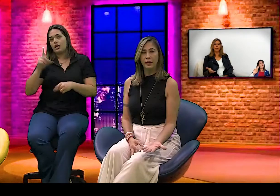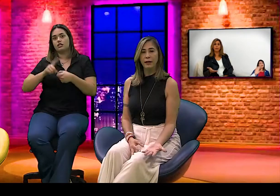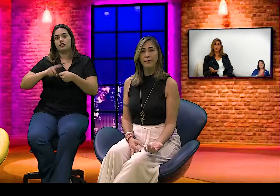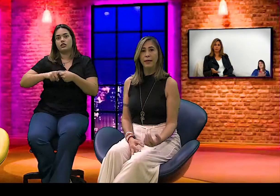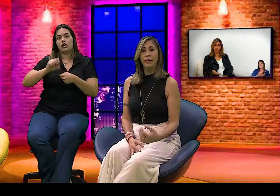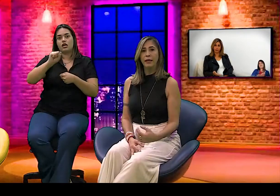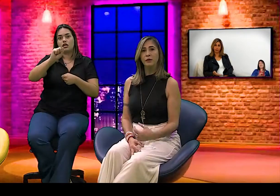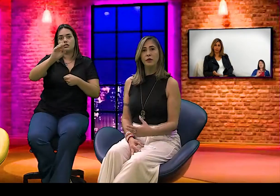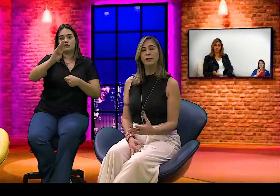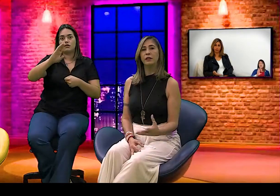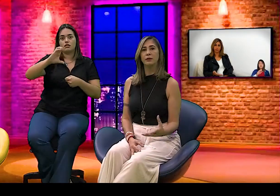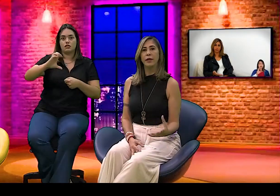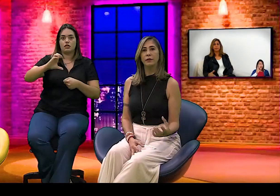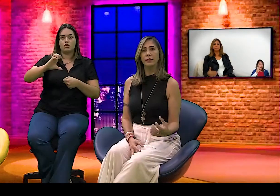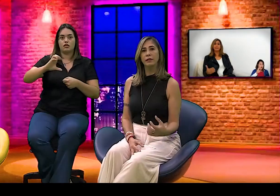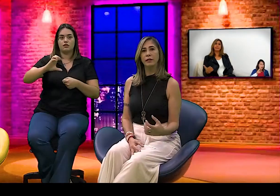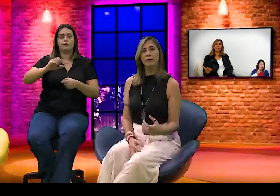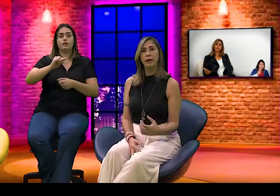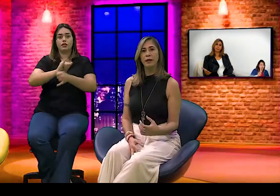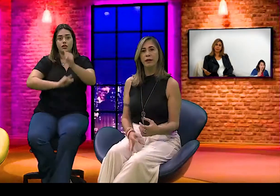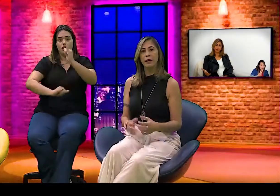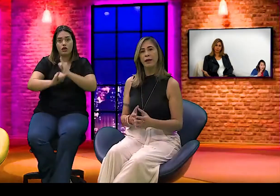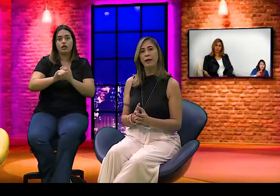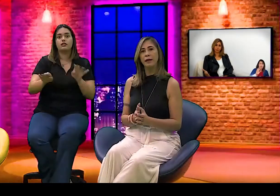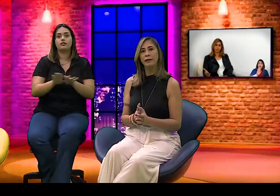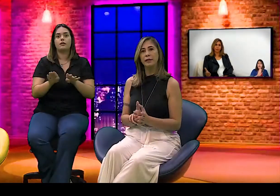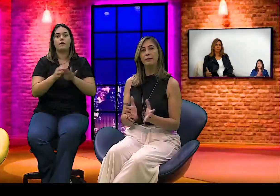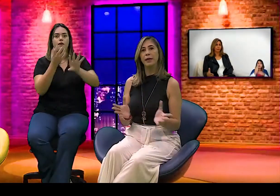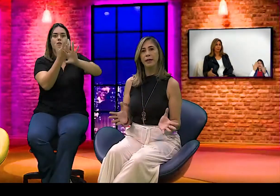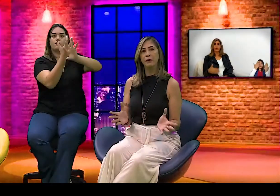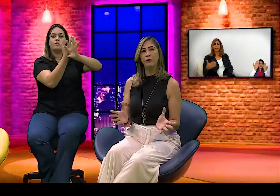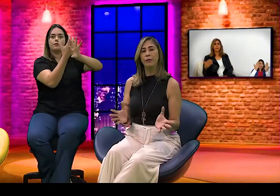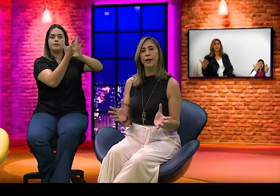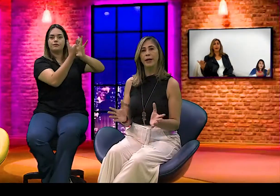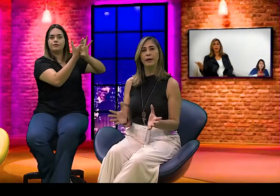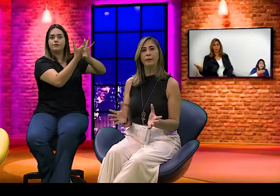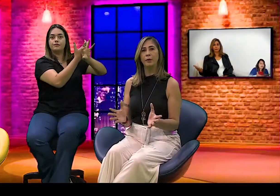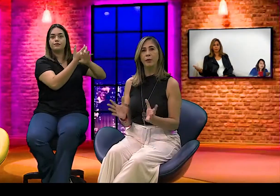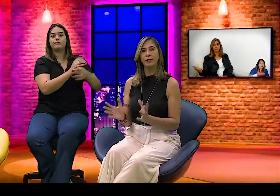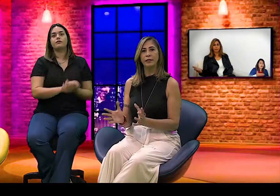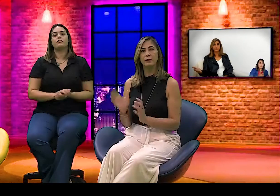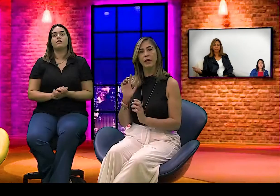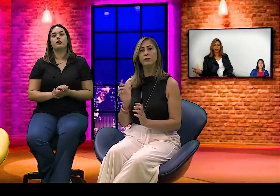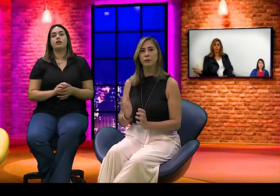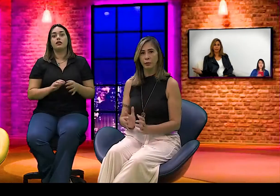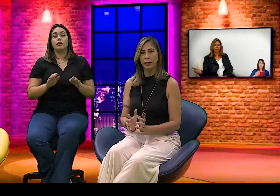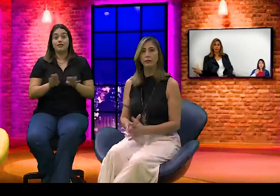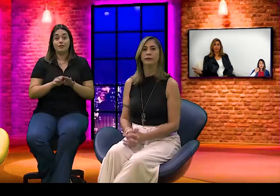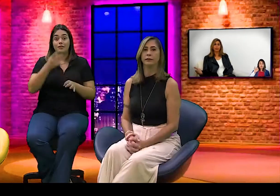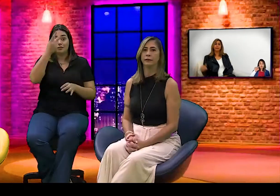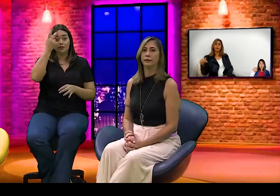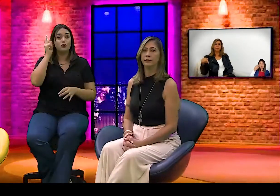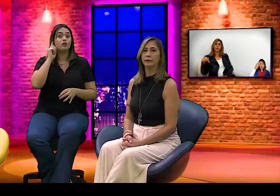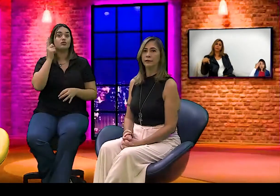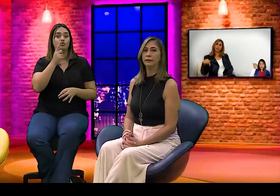online, né? E os nossos atendimentos, eles também se ampliam para a população que é